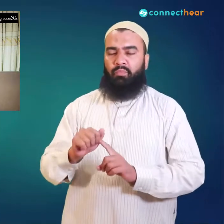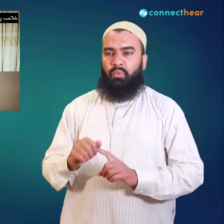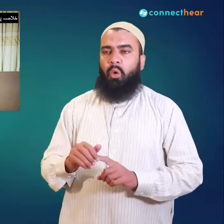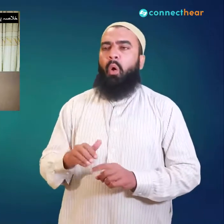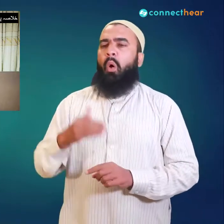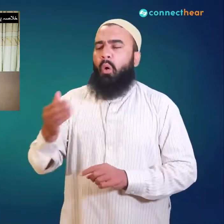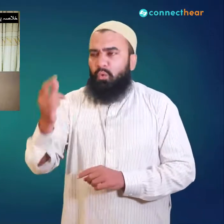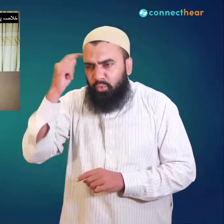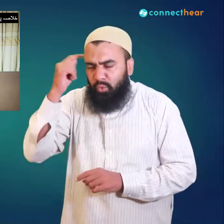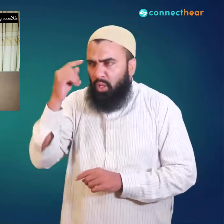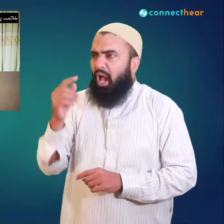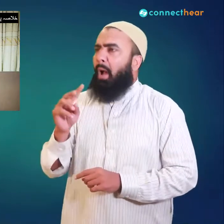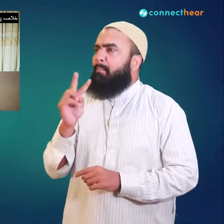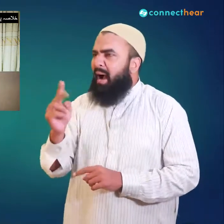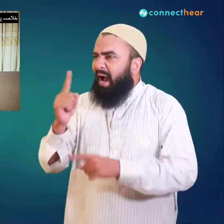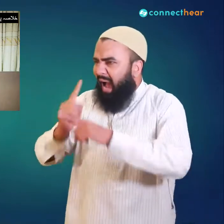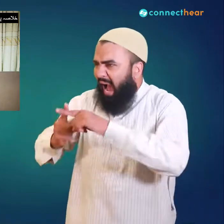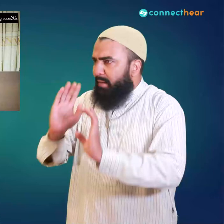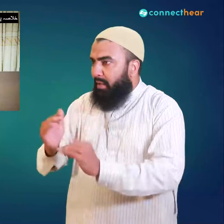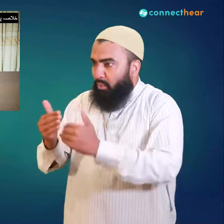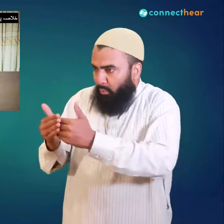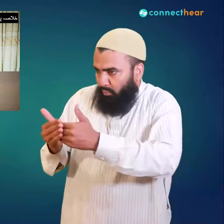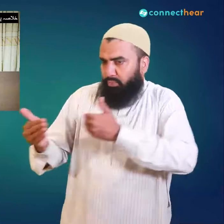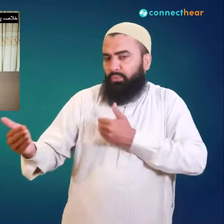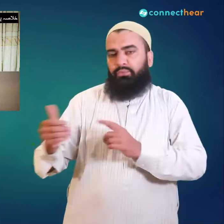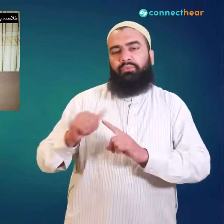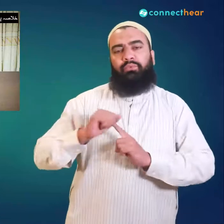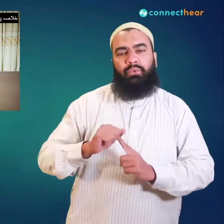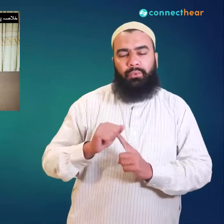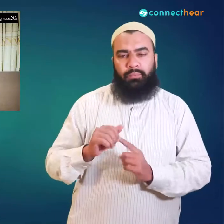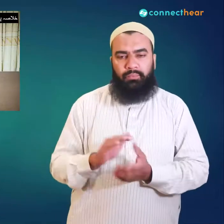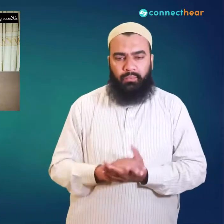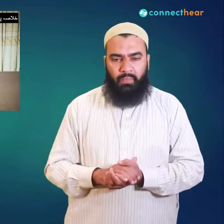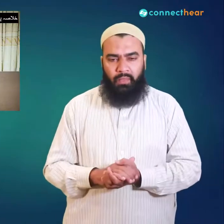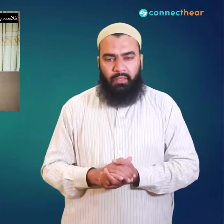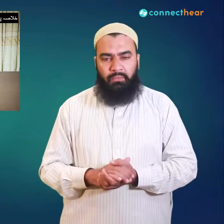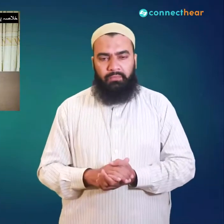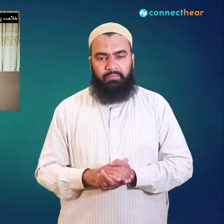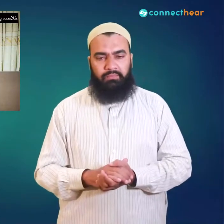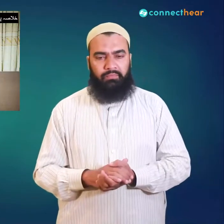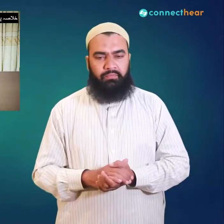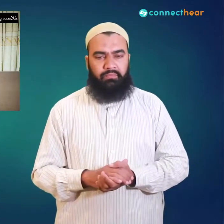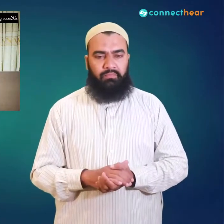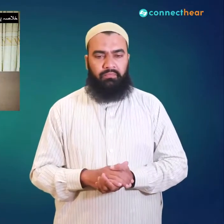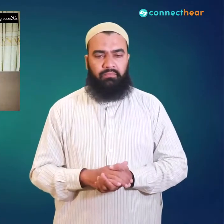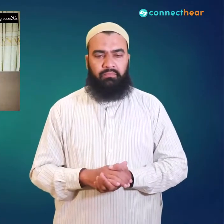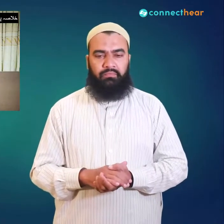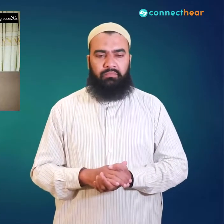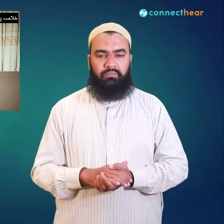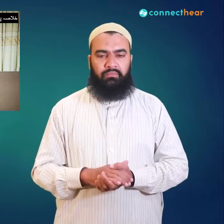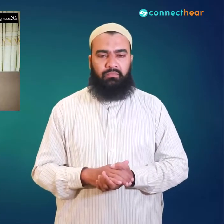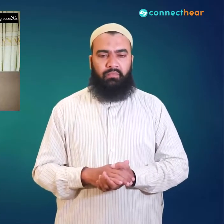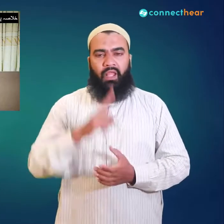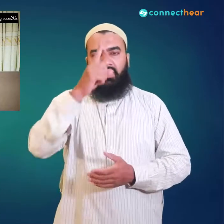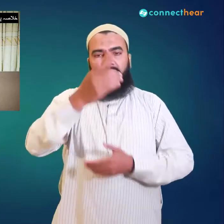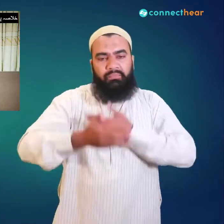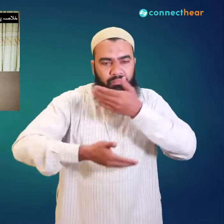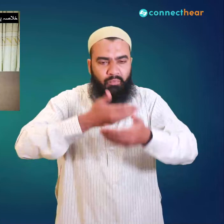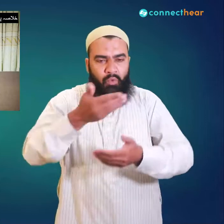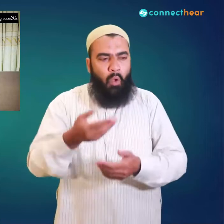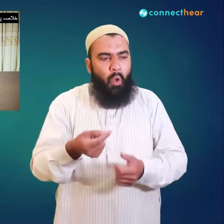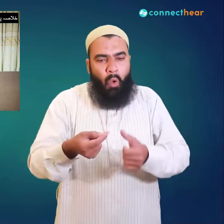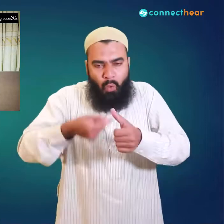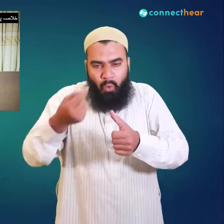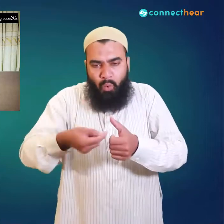رہنے، اجتناب کرنے کی بھی ہدایت ساتھ فرما دی کہ ولا تنازعوا، آپس میں تفرقہ